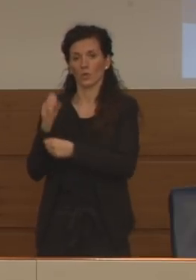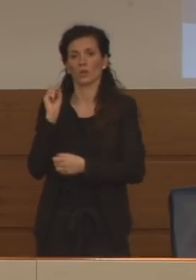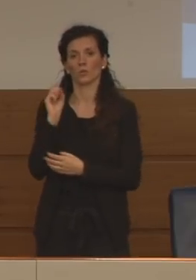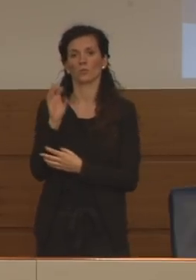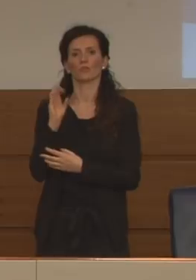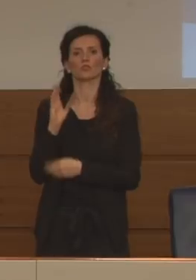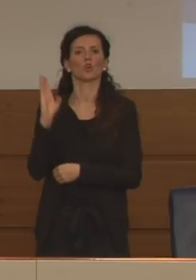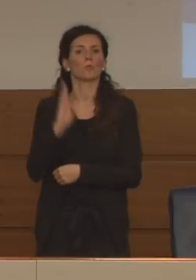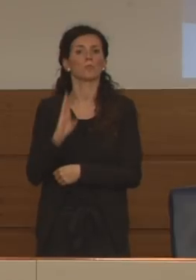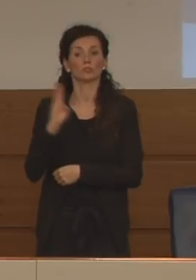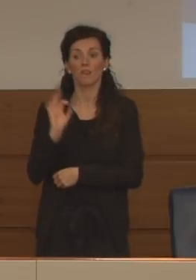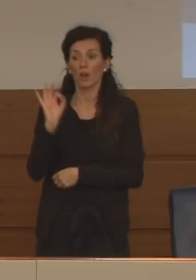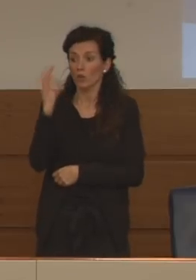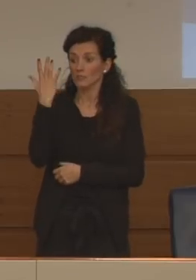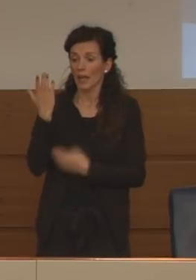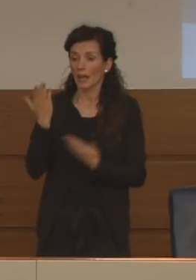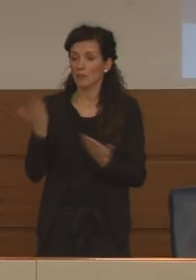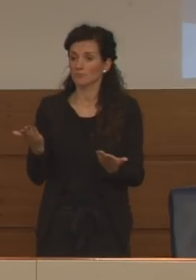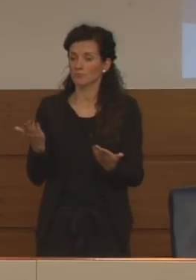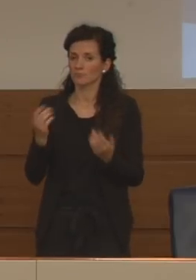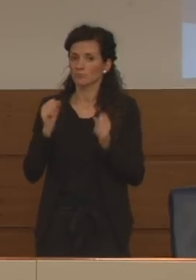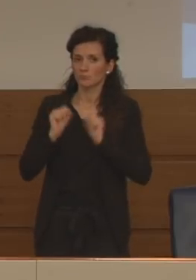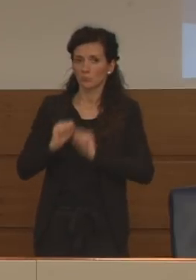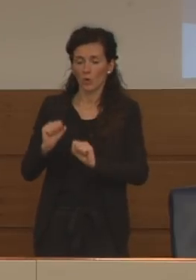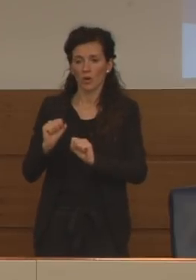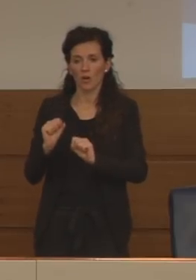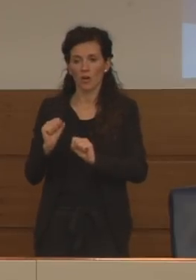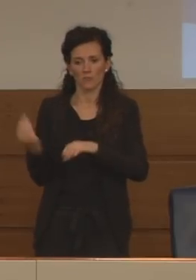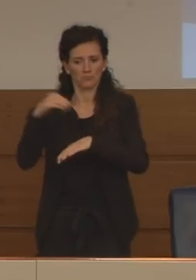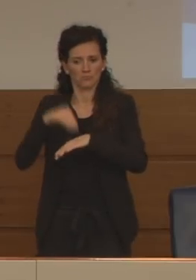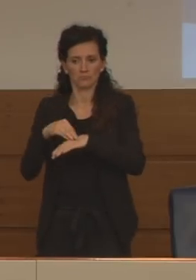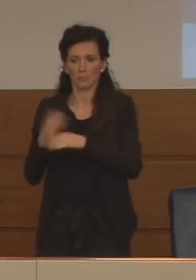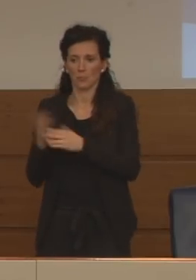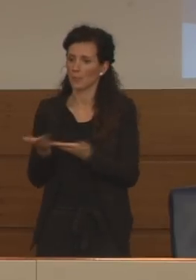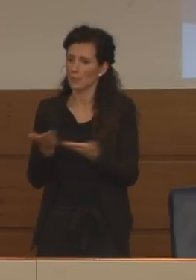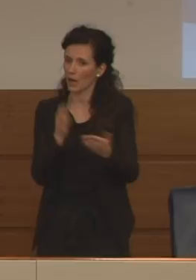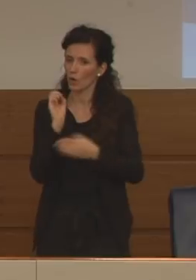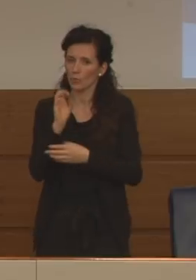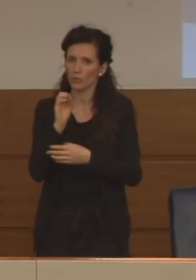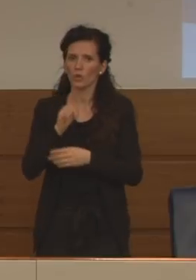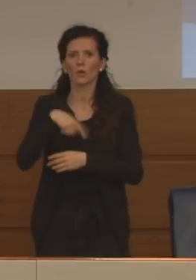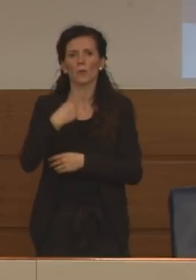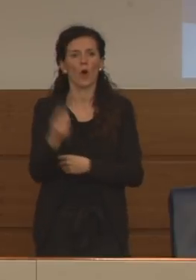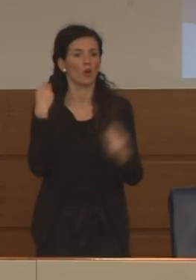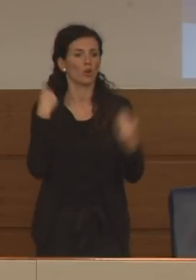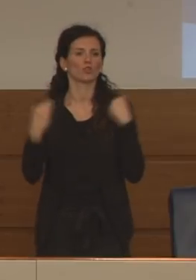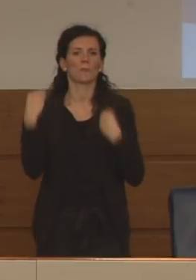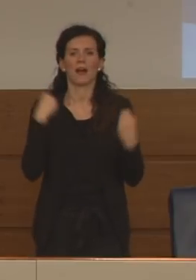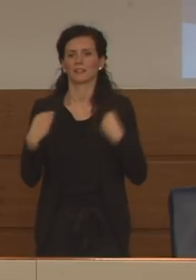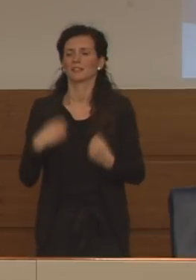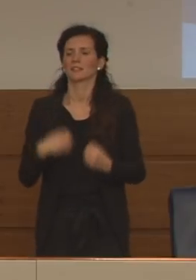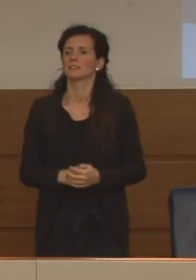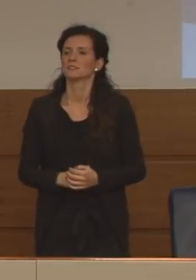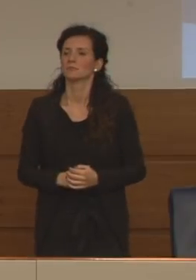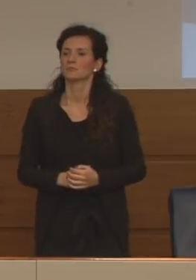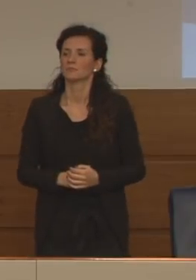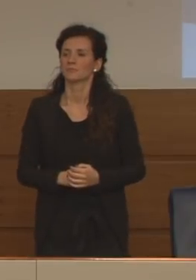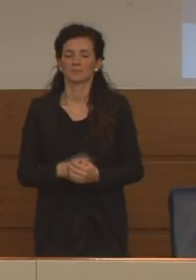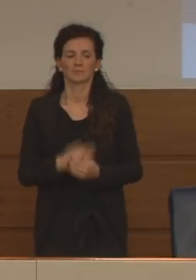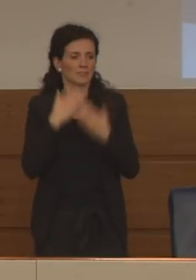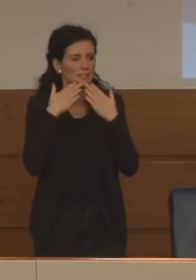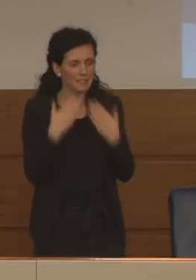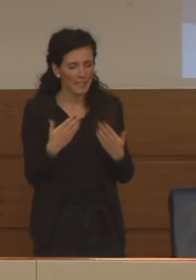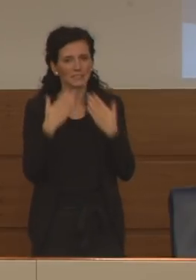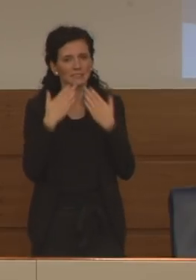professore brusaferro se vuole prego professore e poi diamo spazio alle domande grazie grazie